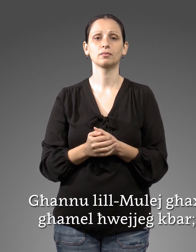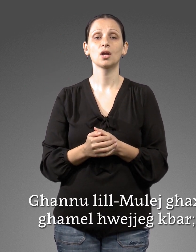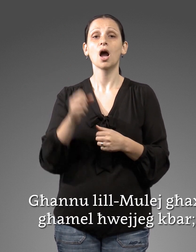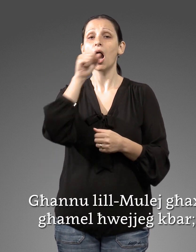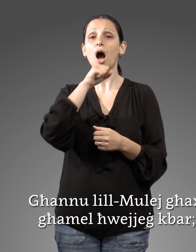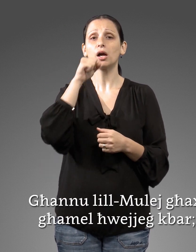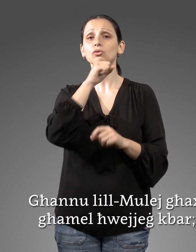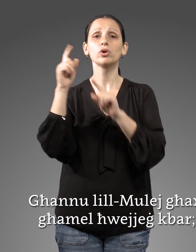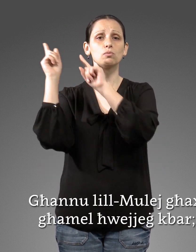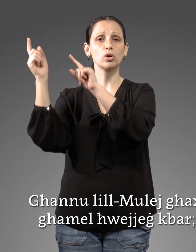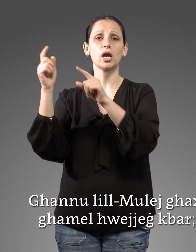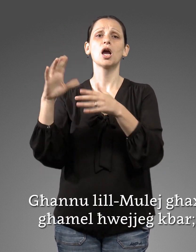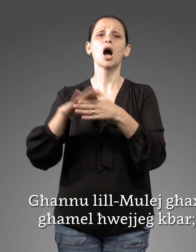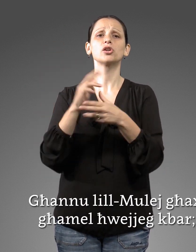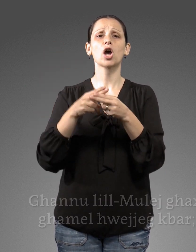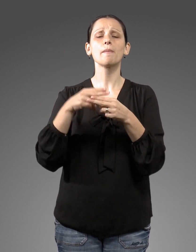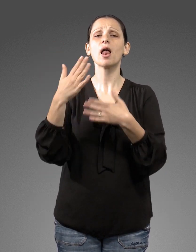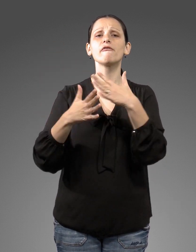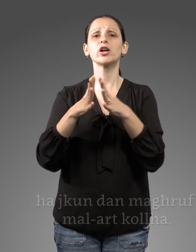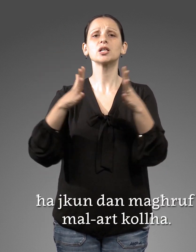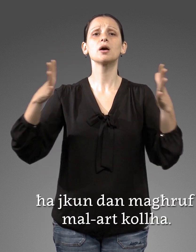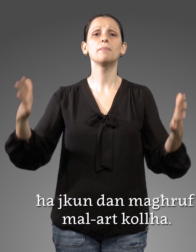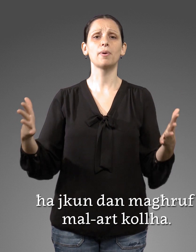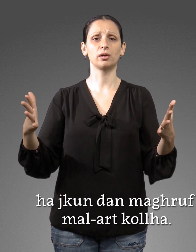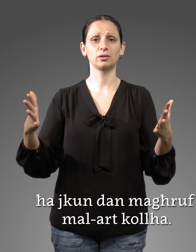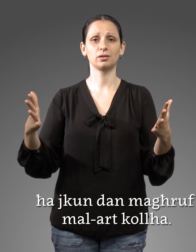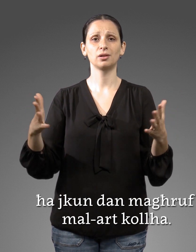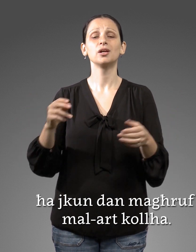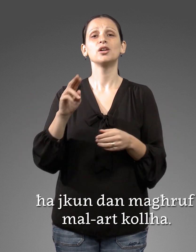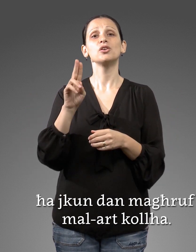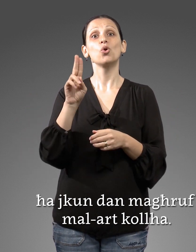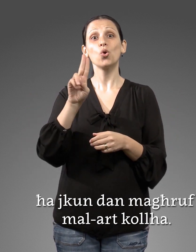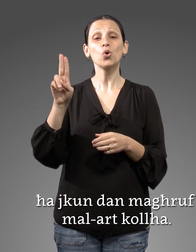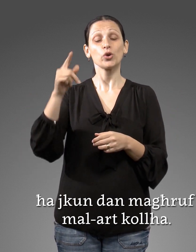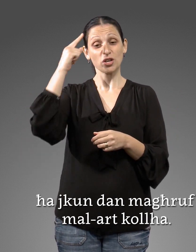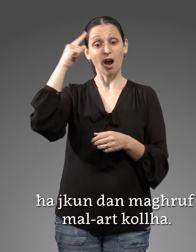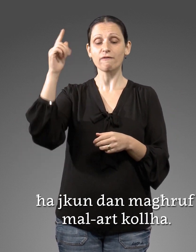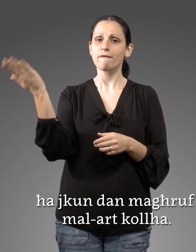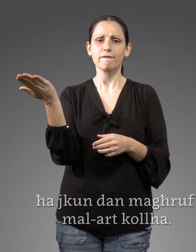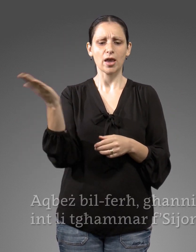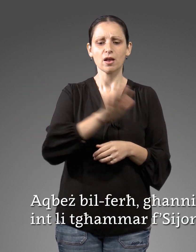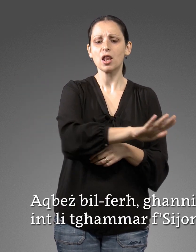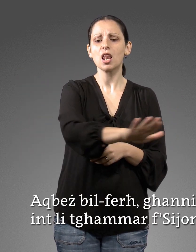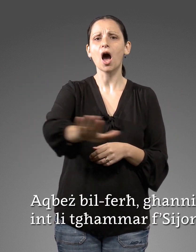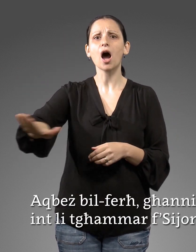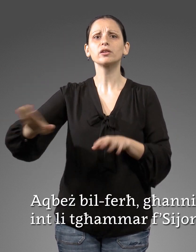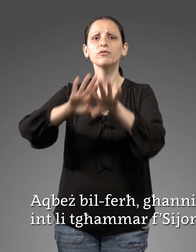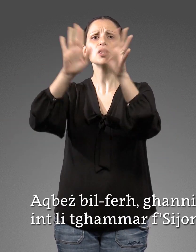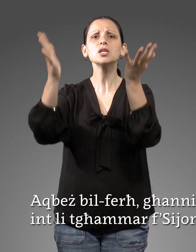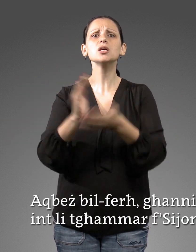-mulej Għax għamil hujeġ għbar Għaj kundan ma ruf ma l-art kolla Għgbez bil-ferħ